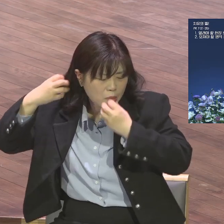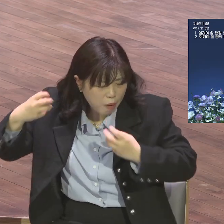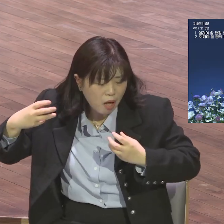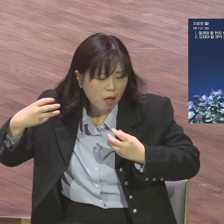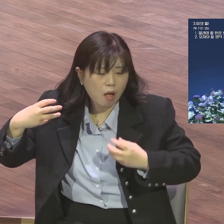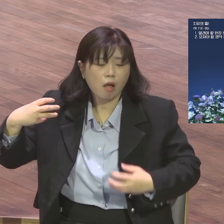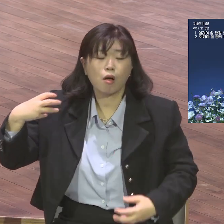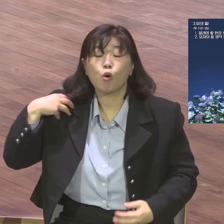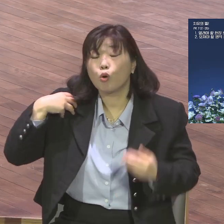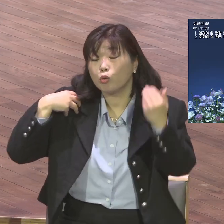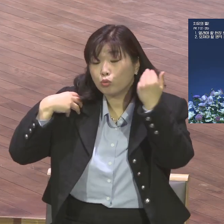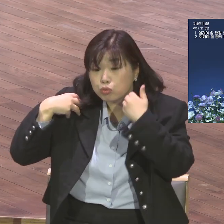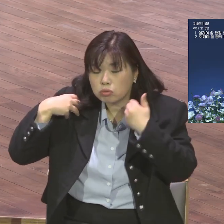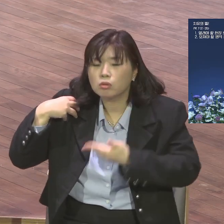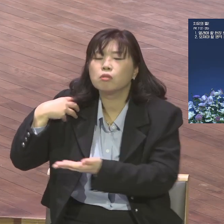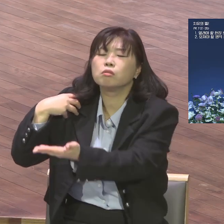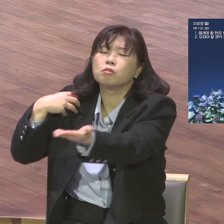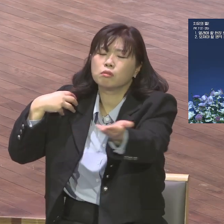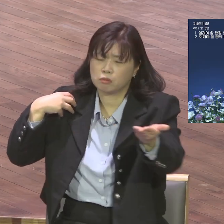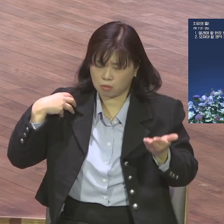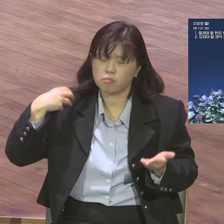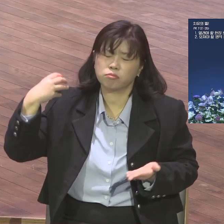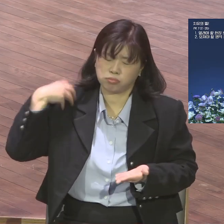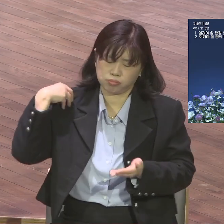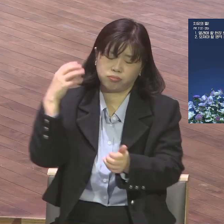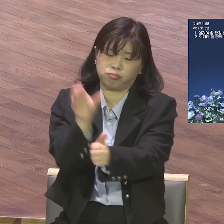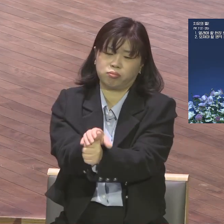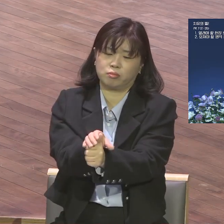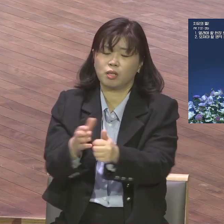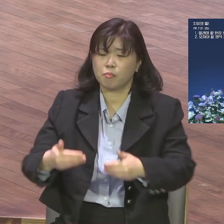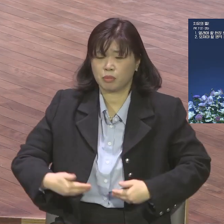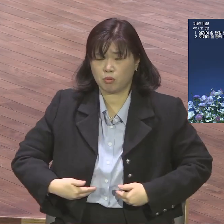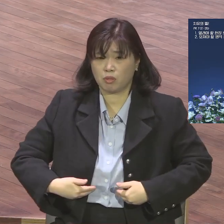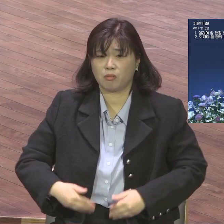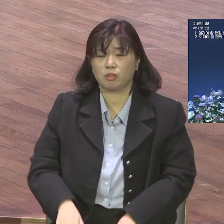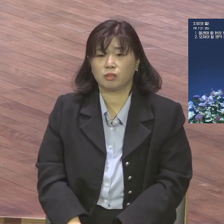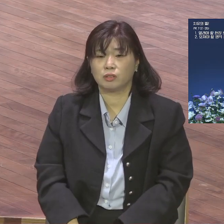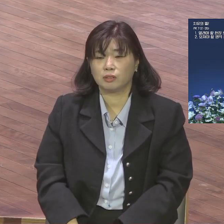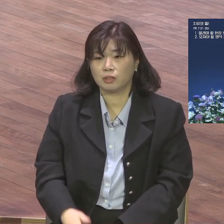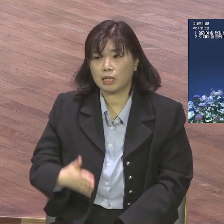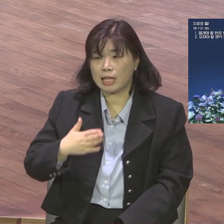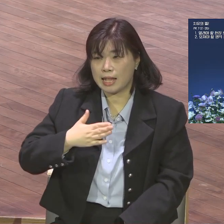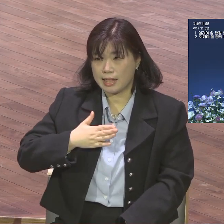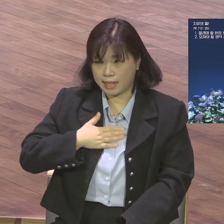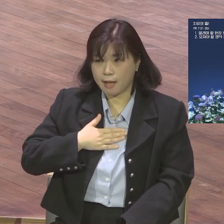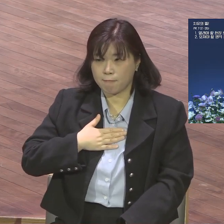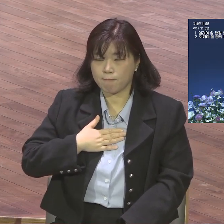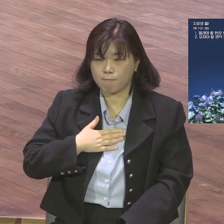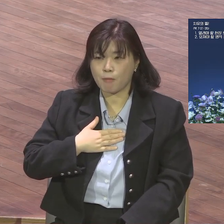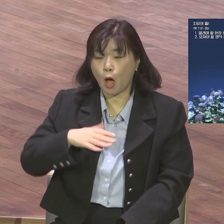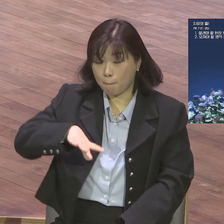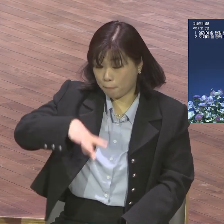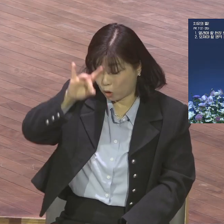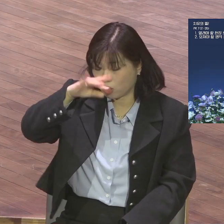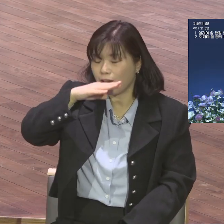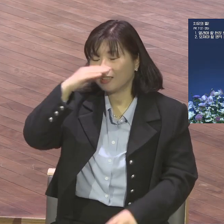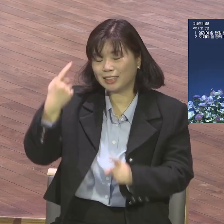이 역할을 우리가 해야 돼요. 그뿐만 아니라 여러분 스스로 치유했더니 되어서 내가 치유했더니